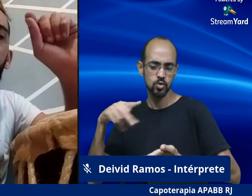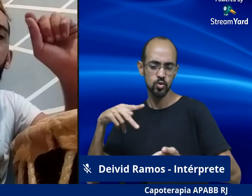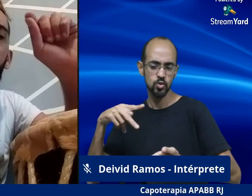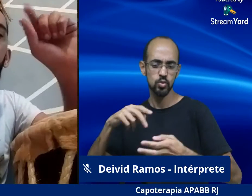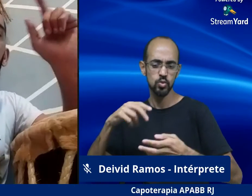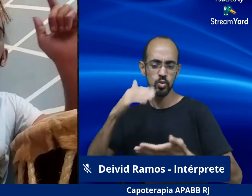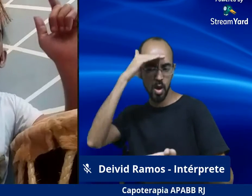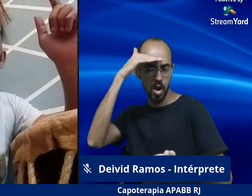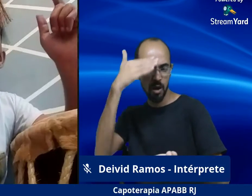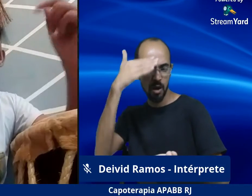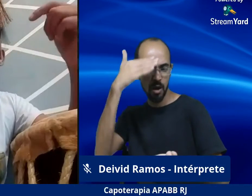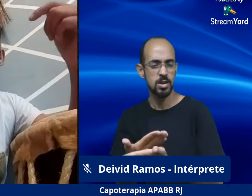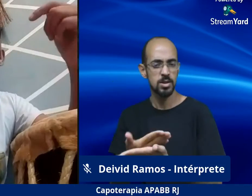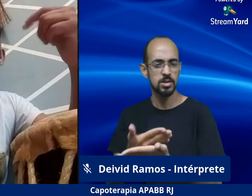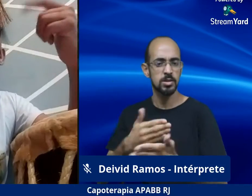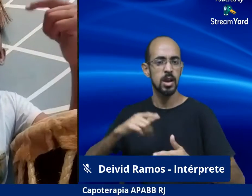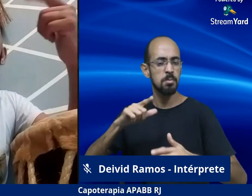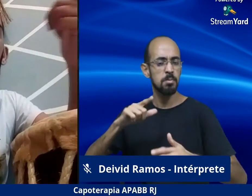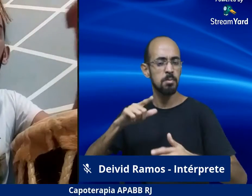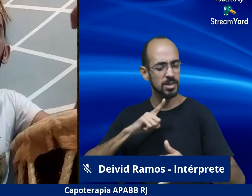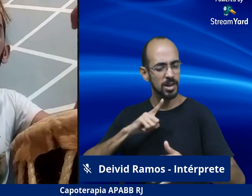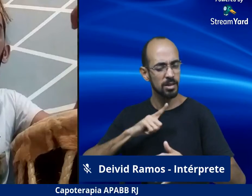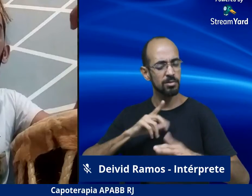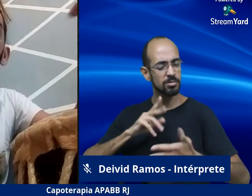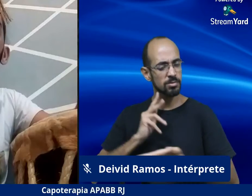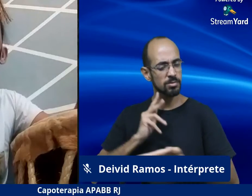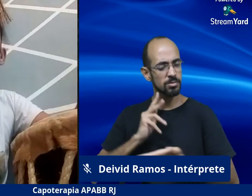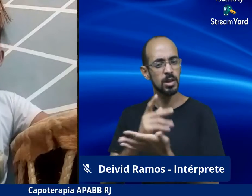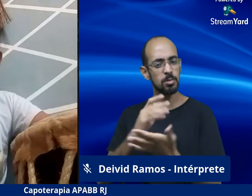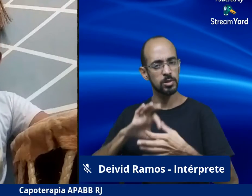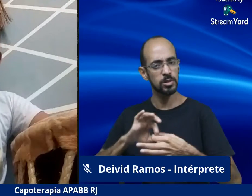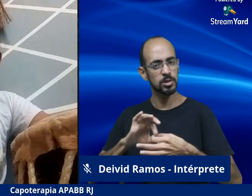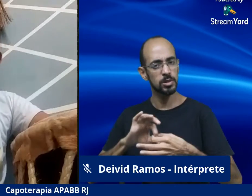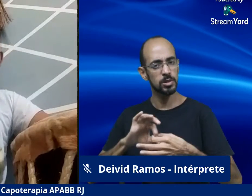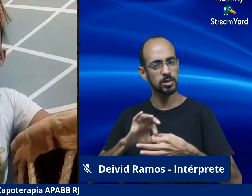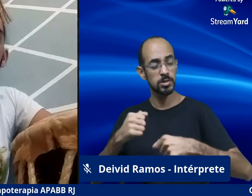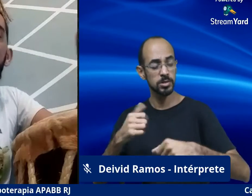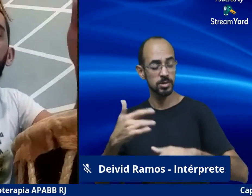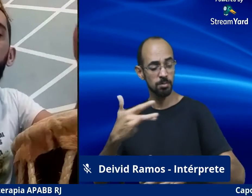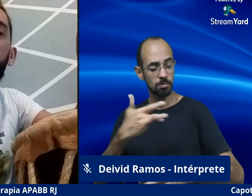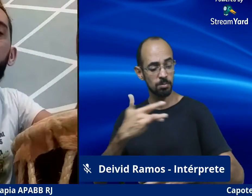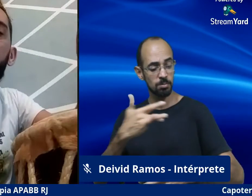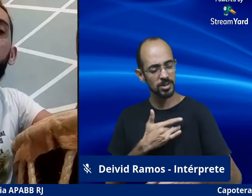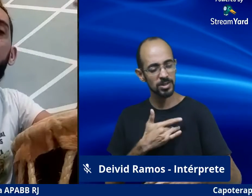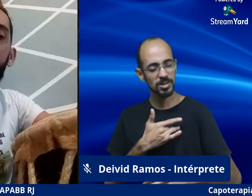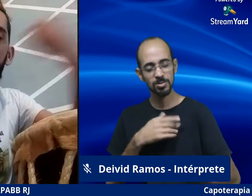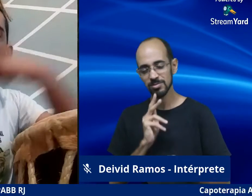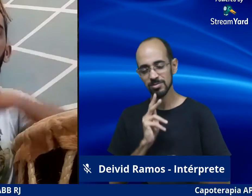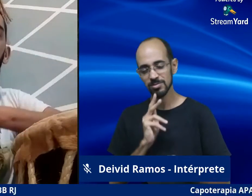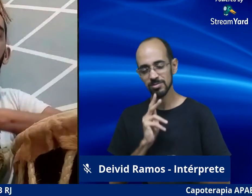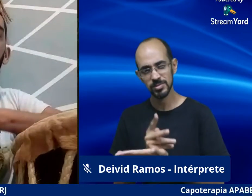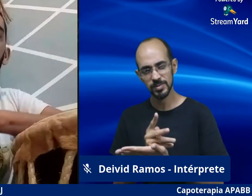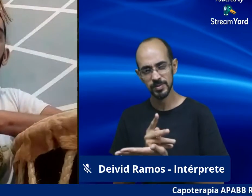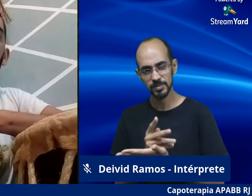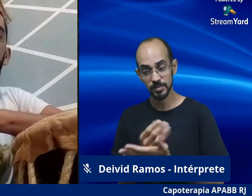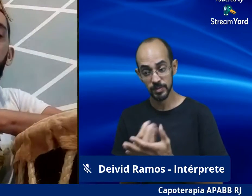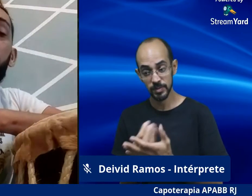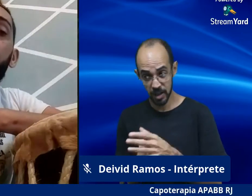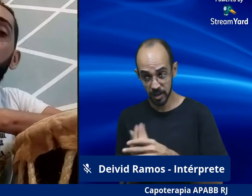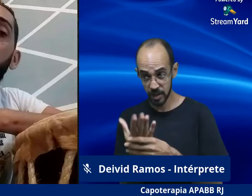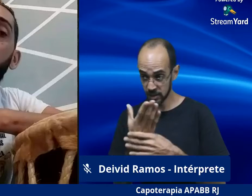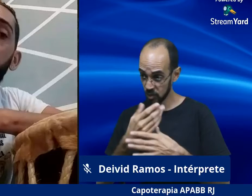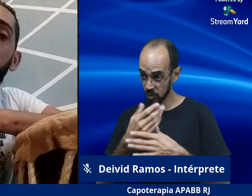é sempre livre. Basta ter paixão por ela assumida. As origens da minha luta